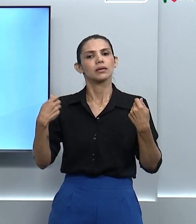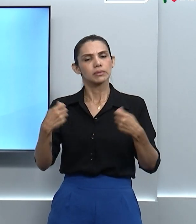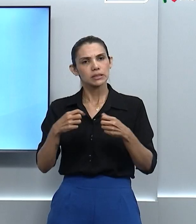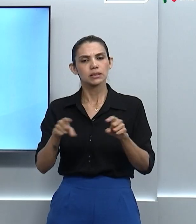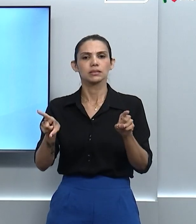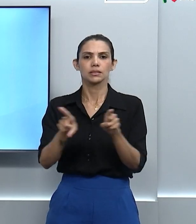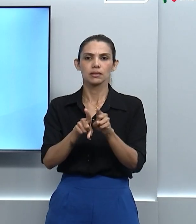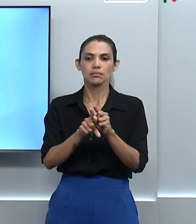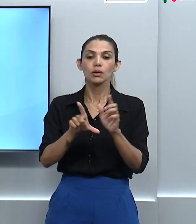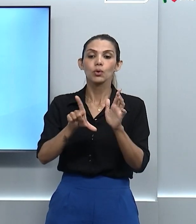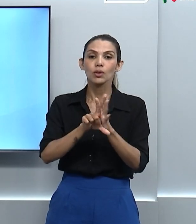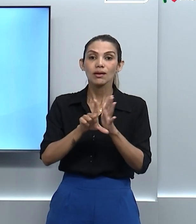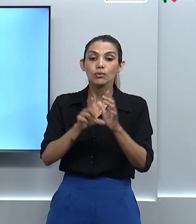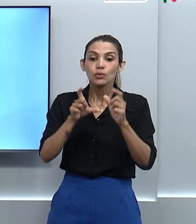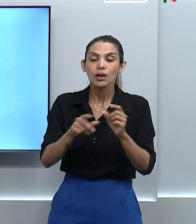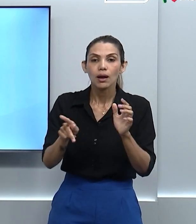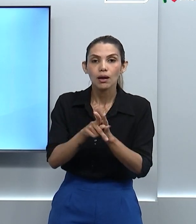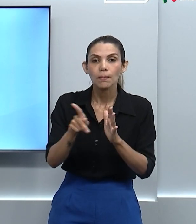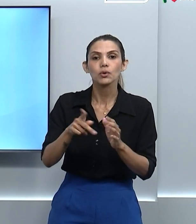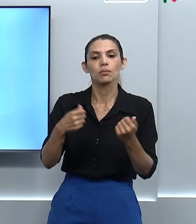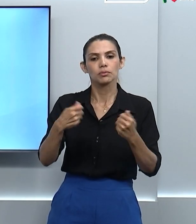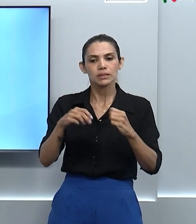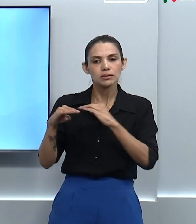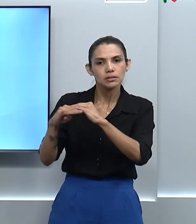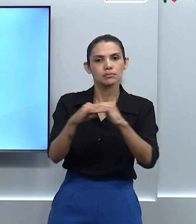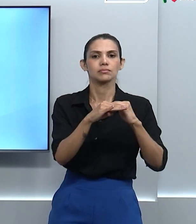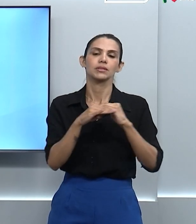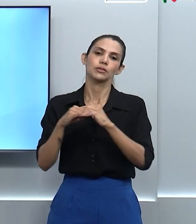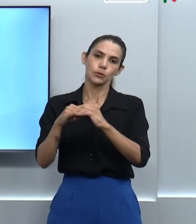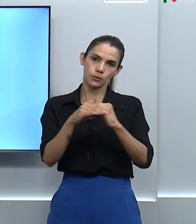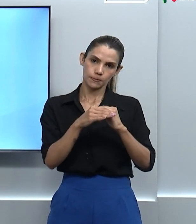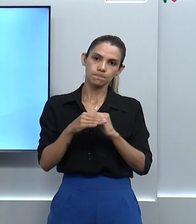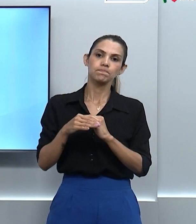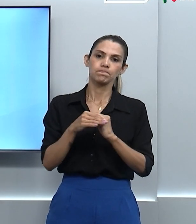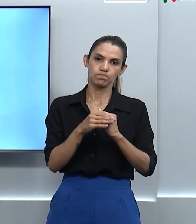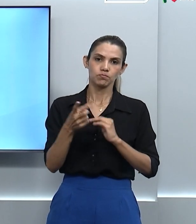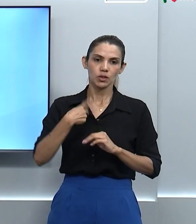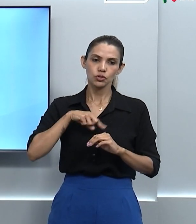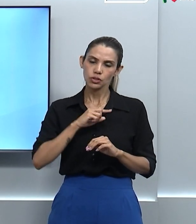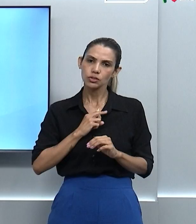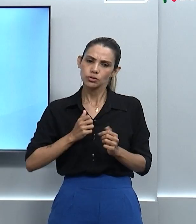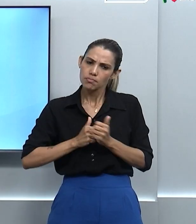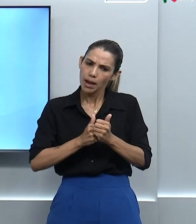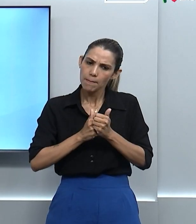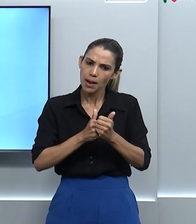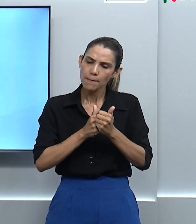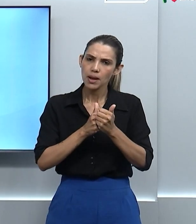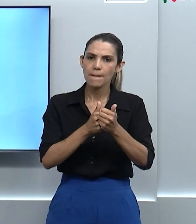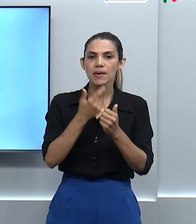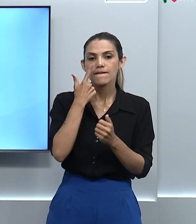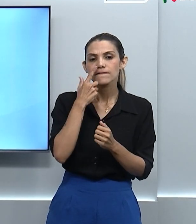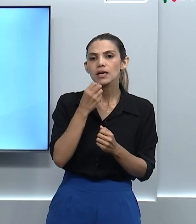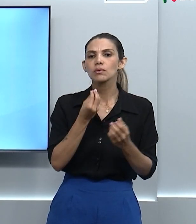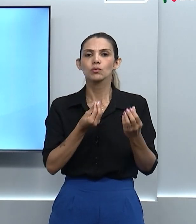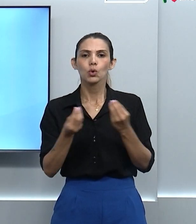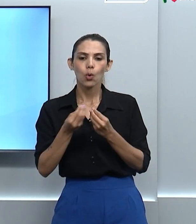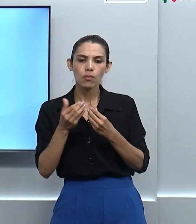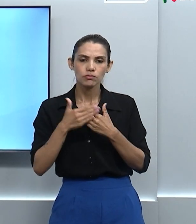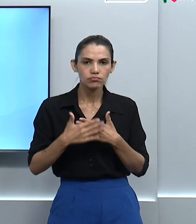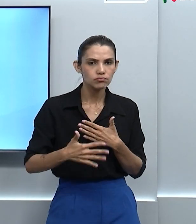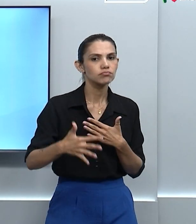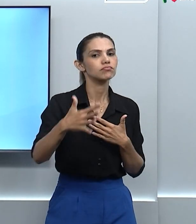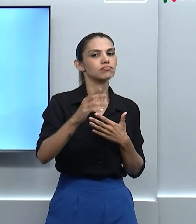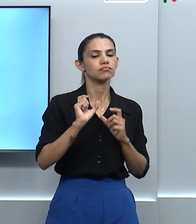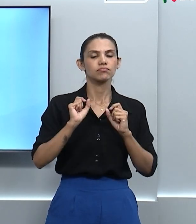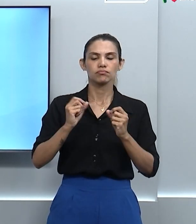existência dos aterros sanitários e padronizar esses lugares. E é claro que a gente continua acompanhando, então, essas melhorias no aterro, né, e o que